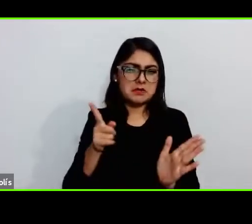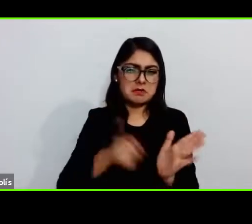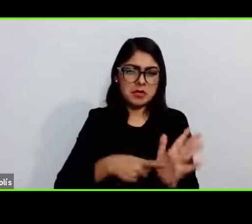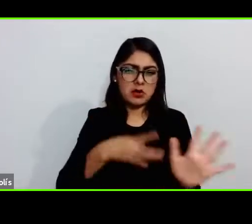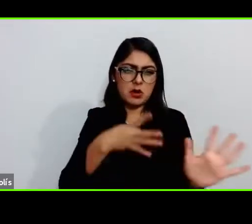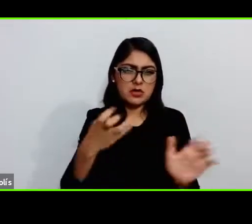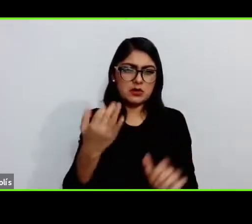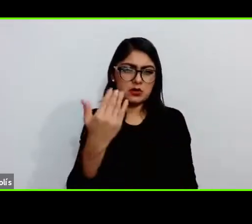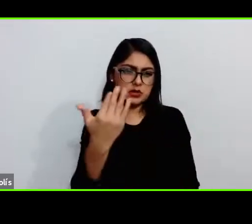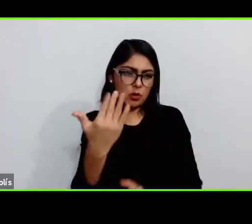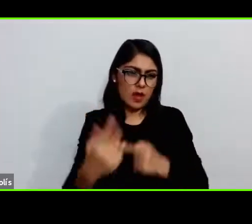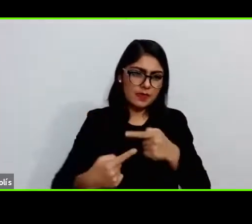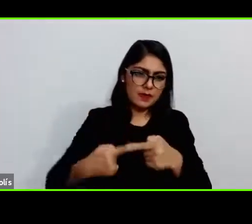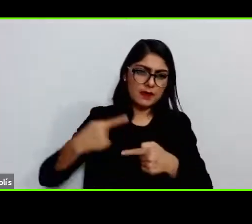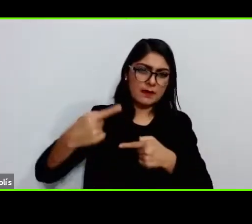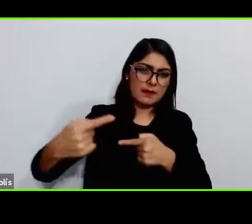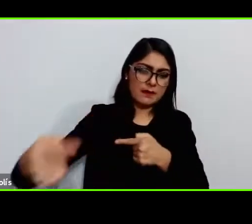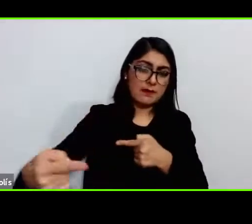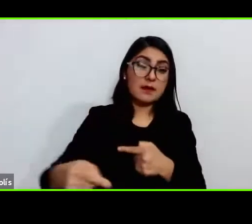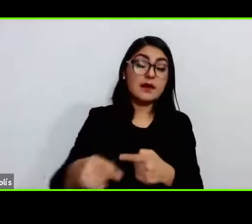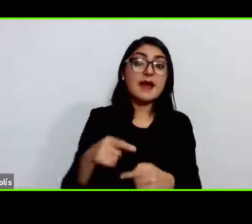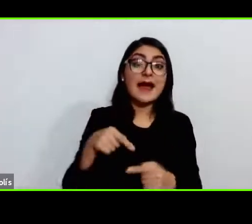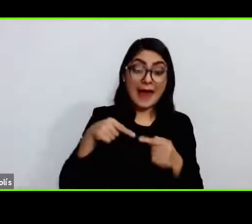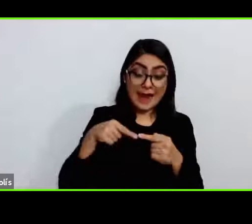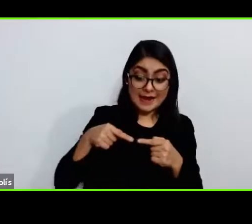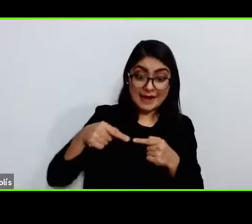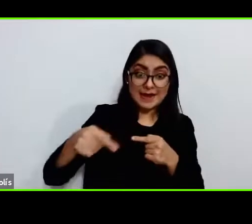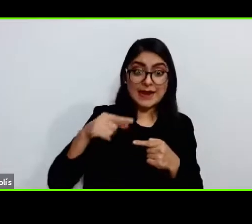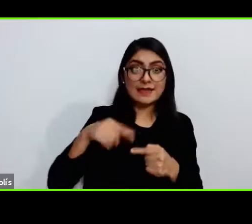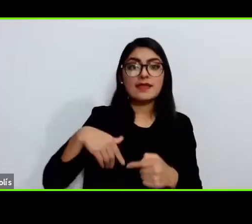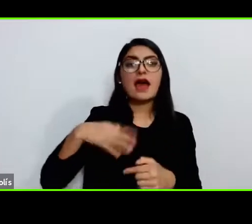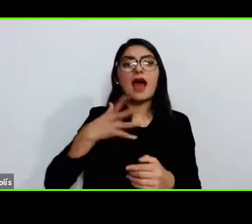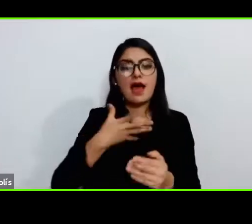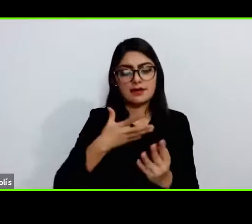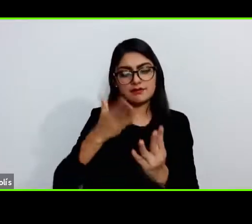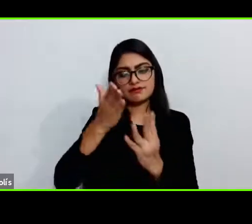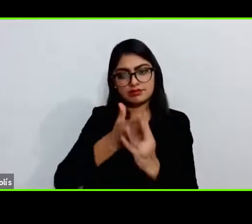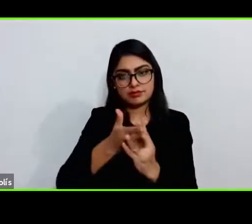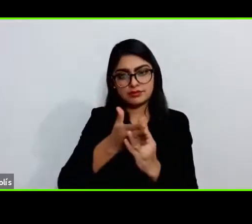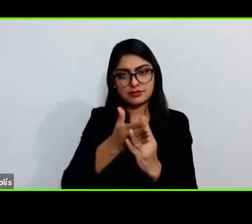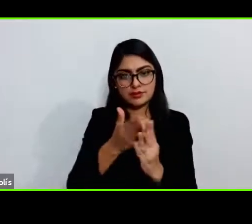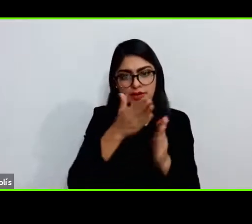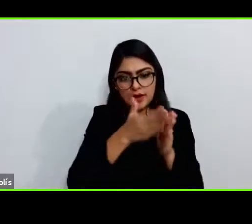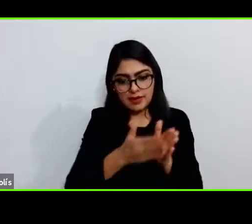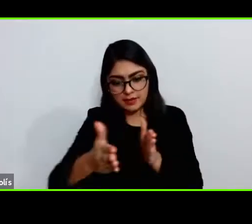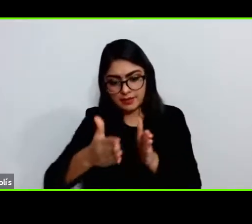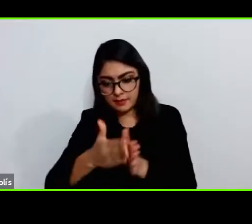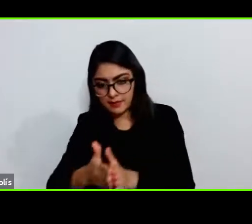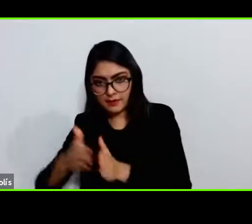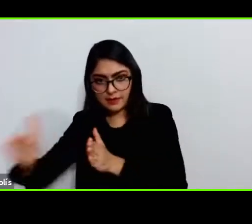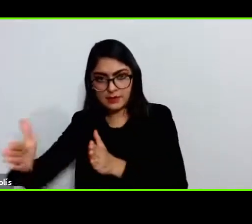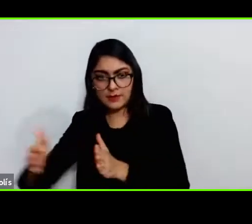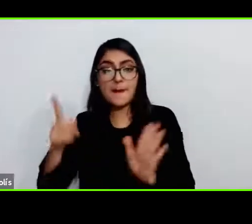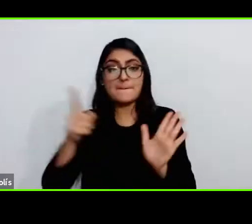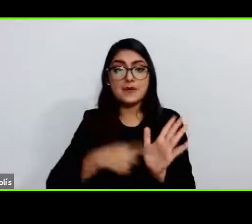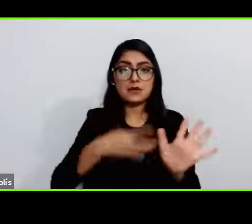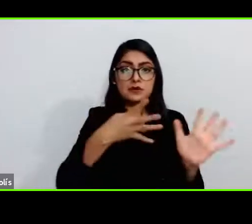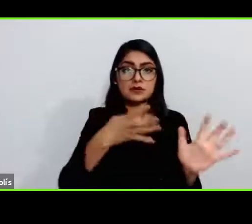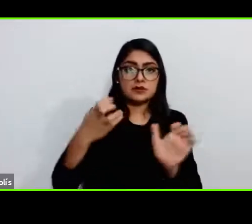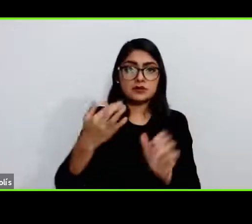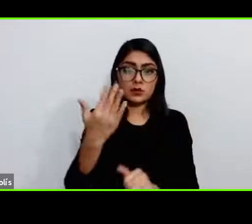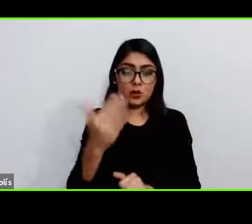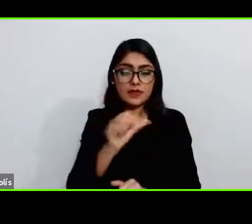XX podemos distinguir a su vez dos etapas de los derechos humanos. Una primera etapa de 1950 a